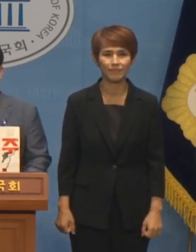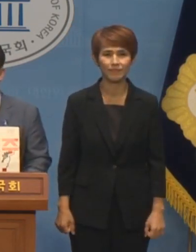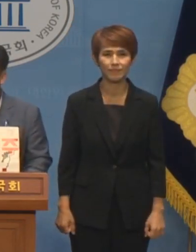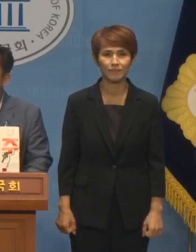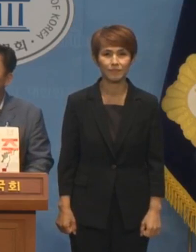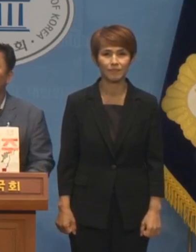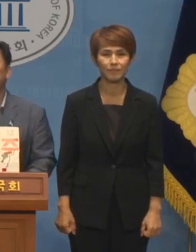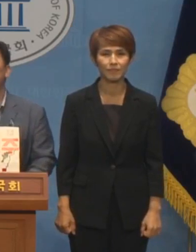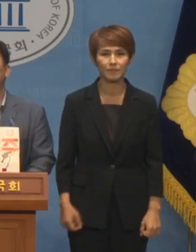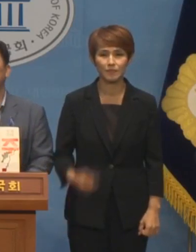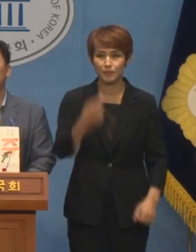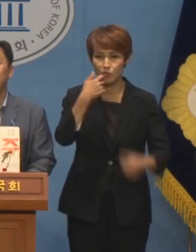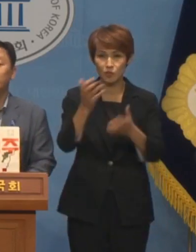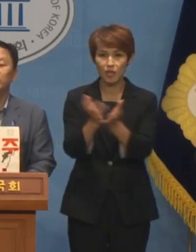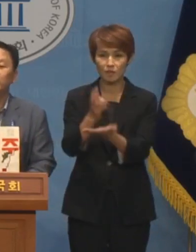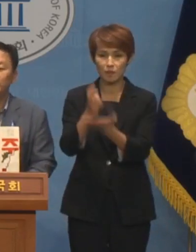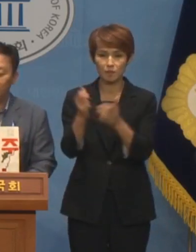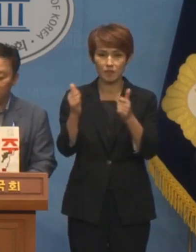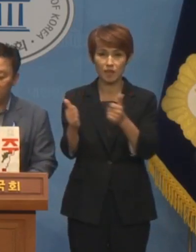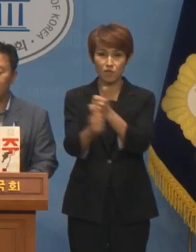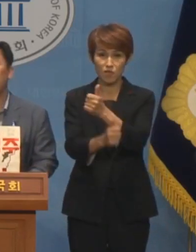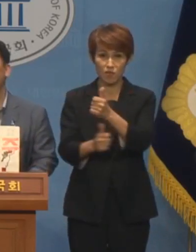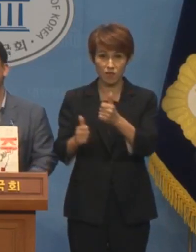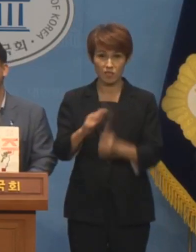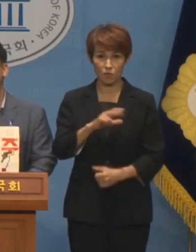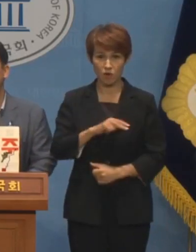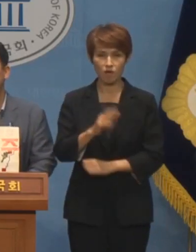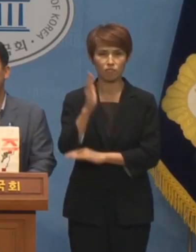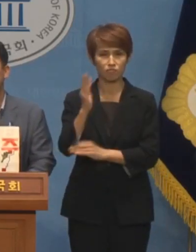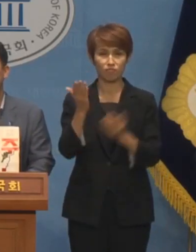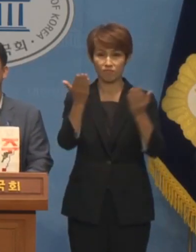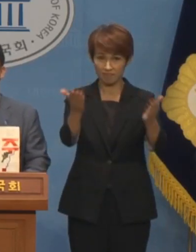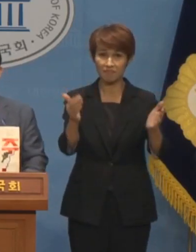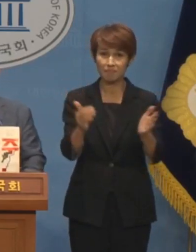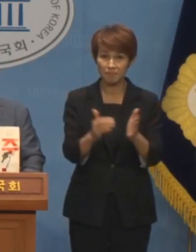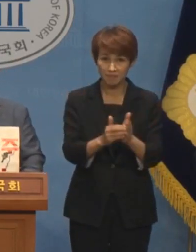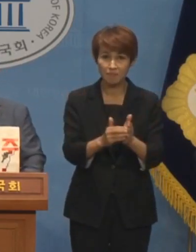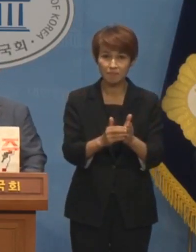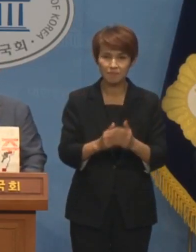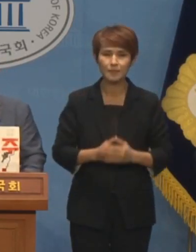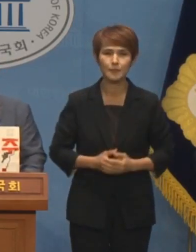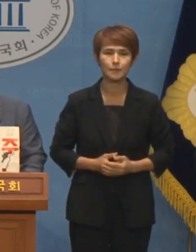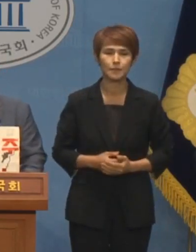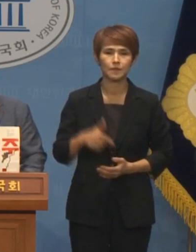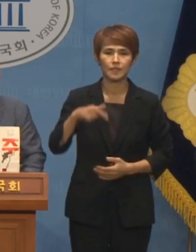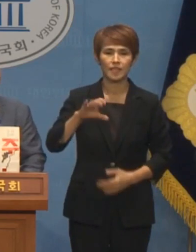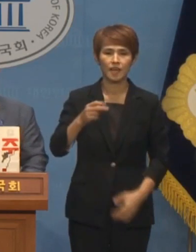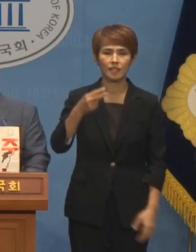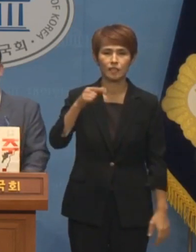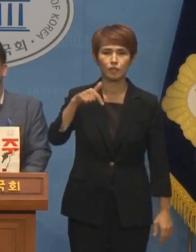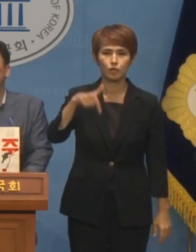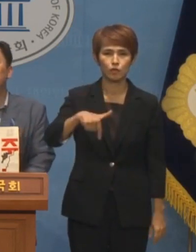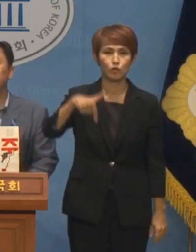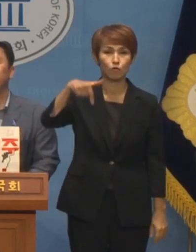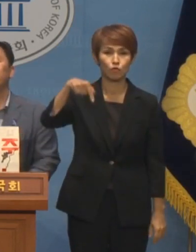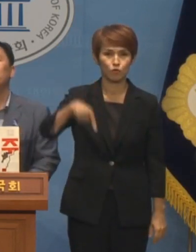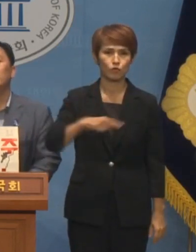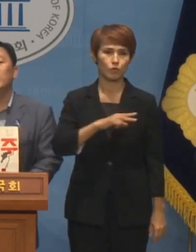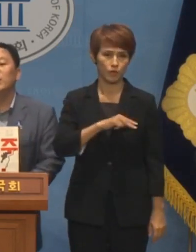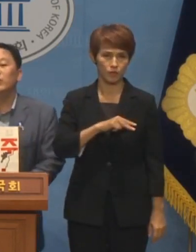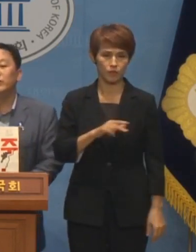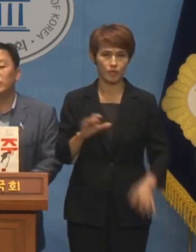방금 전에 민주당 법사위 소속 의원님들도 기자회견을 하신 것 같은데요. 우리 강득구 의원님과 김준혁